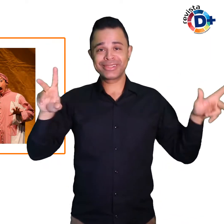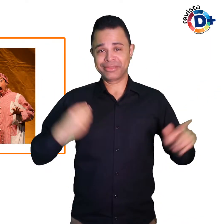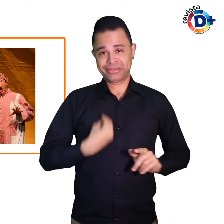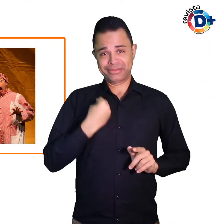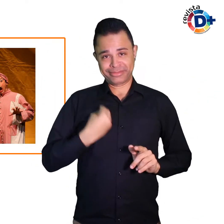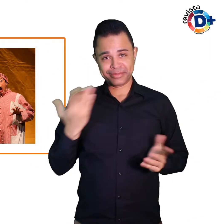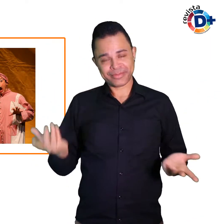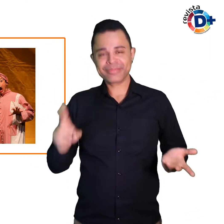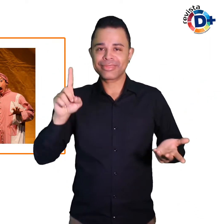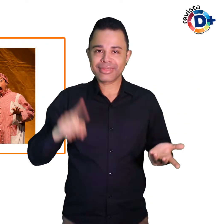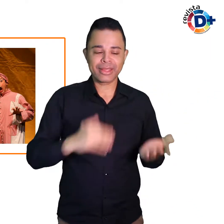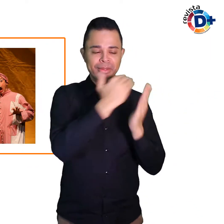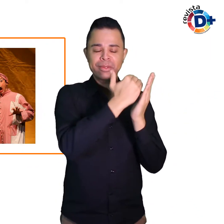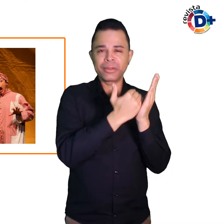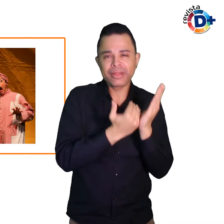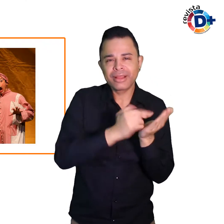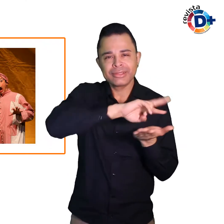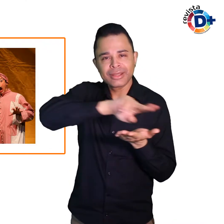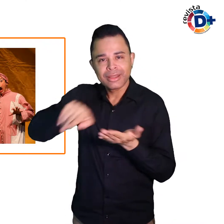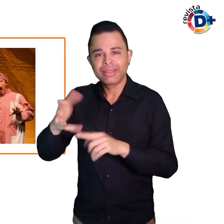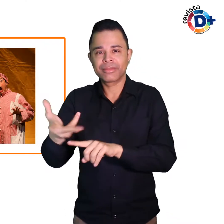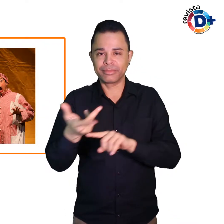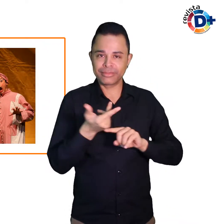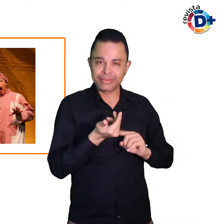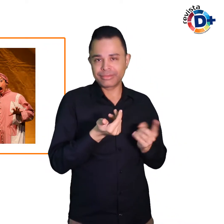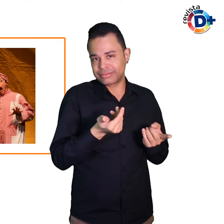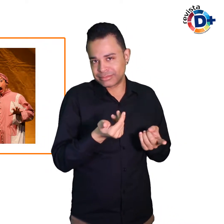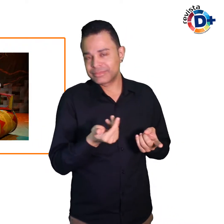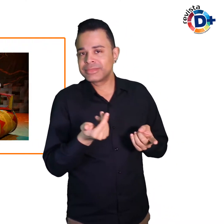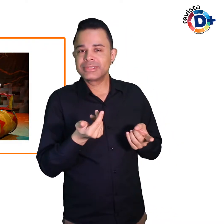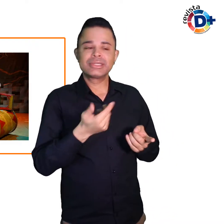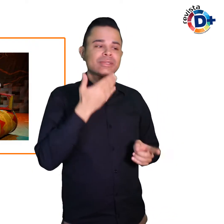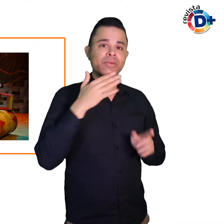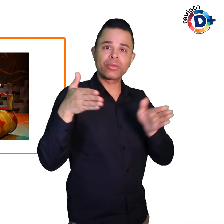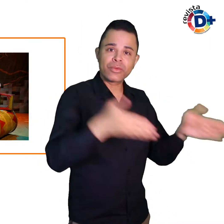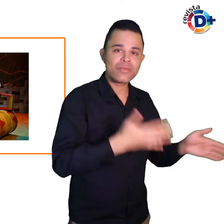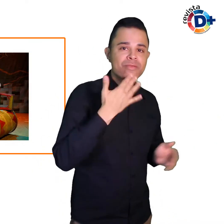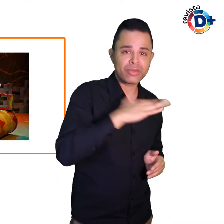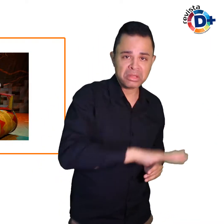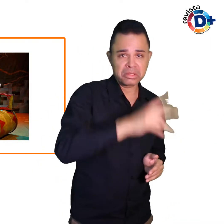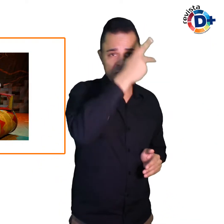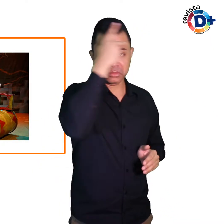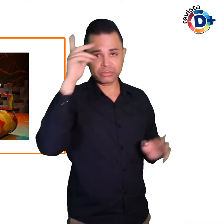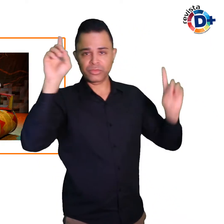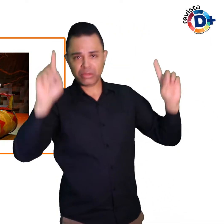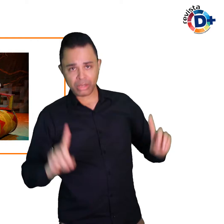A programação, recheada de atividades artísticas para as crianças com e sem deficiência, terá